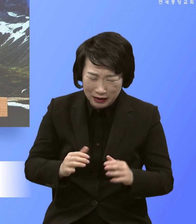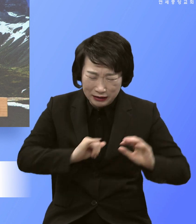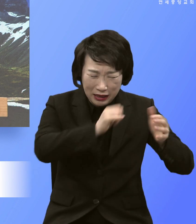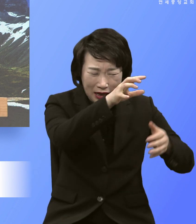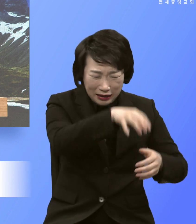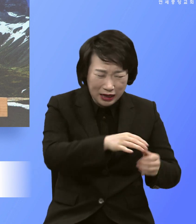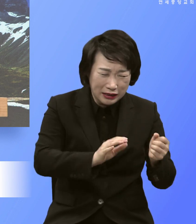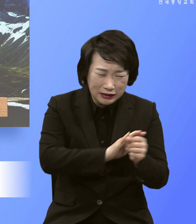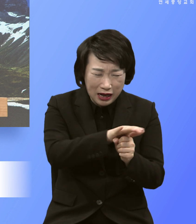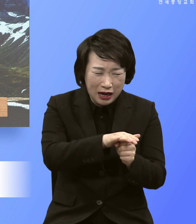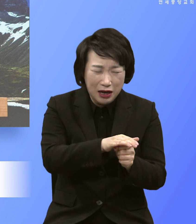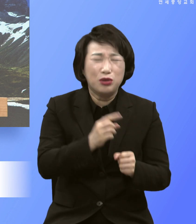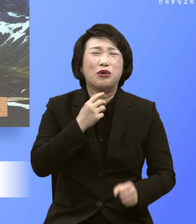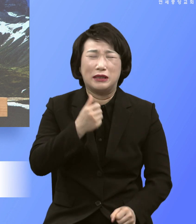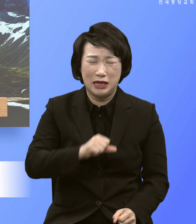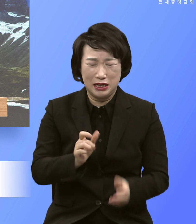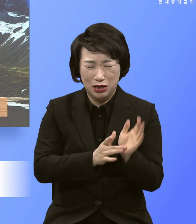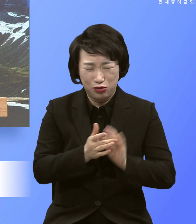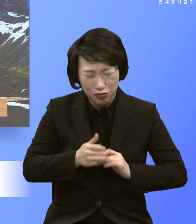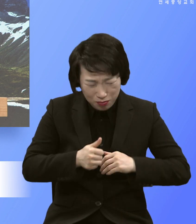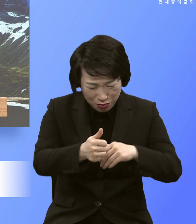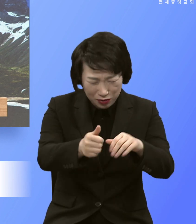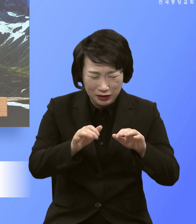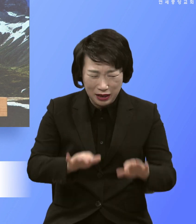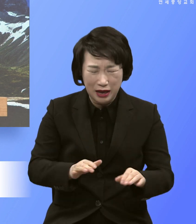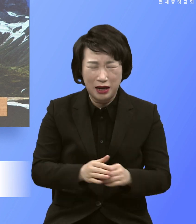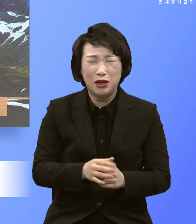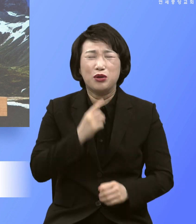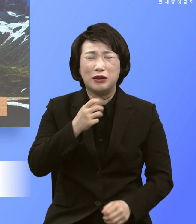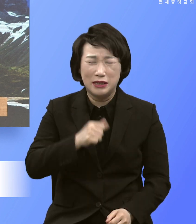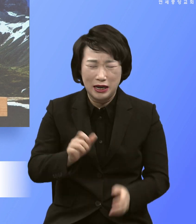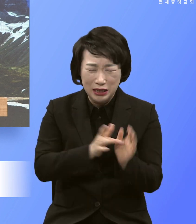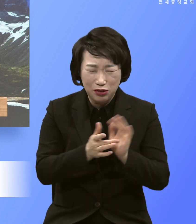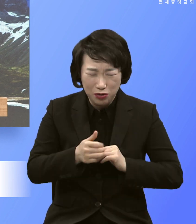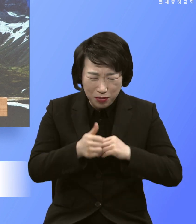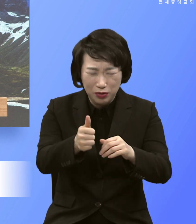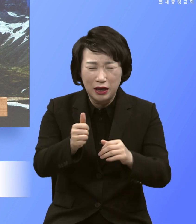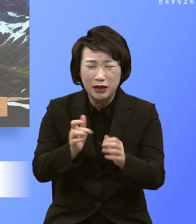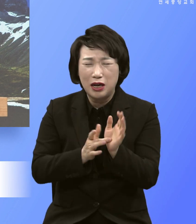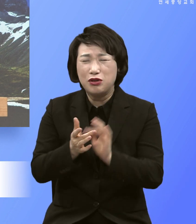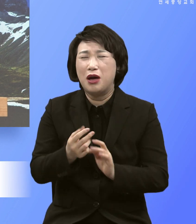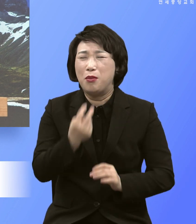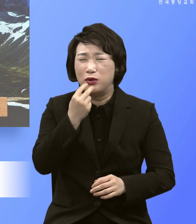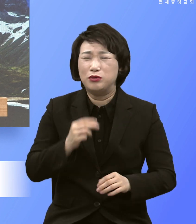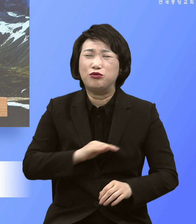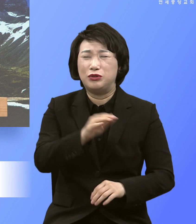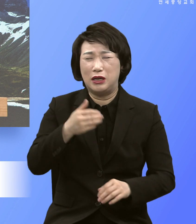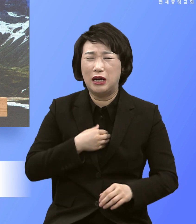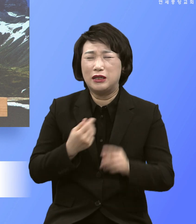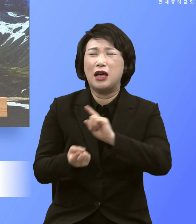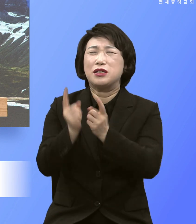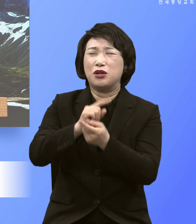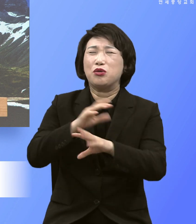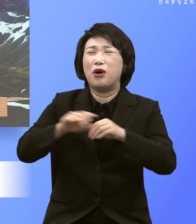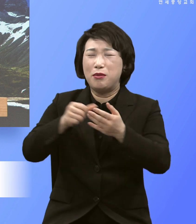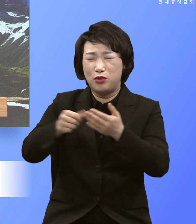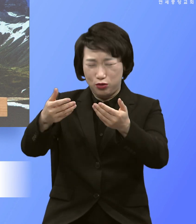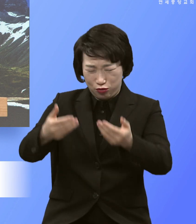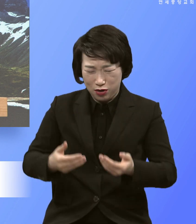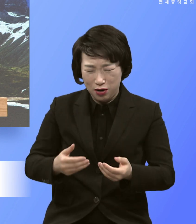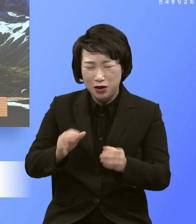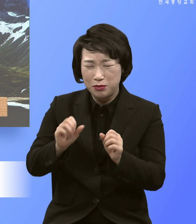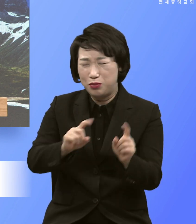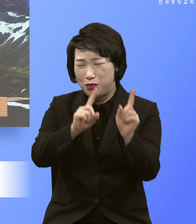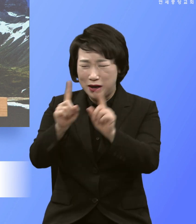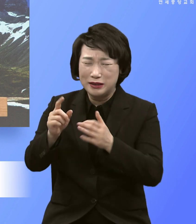세상을 사랑하사 독생자를 주시고 독생자를 자기 목숨을 대속물로 주시고